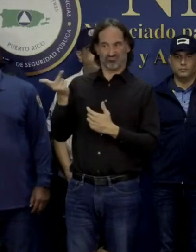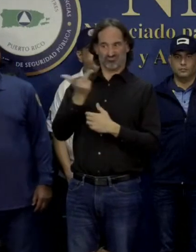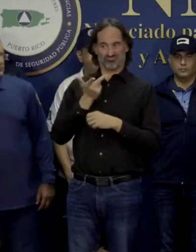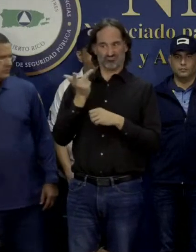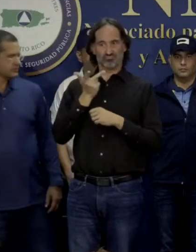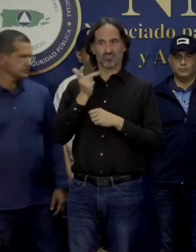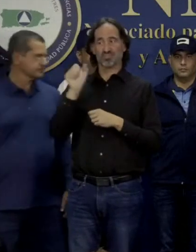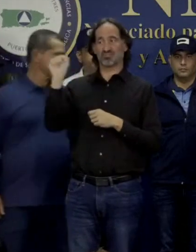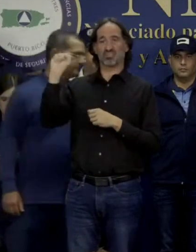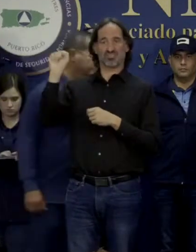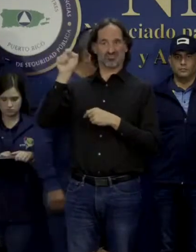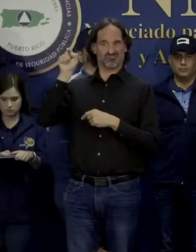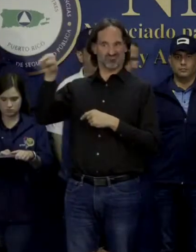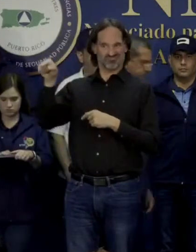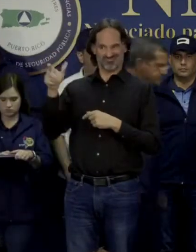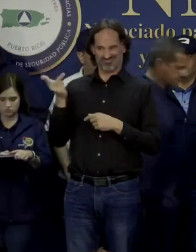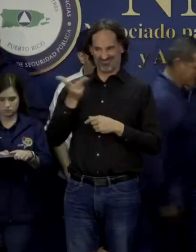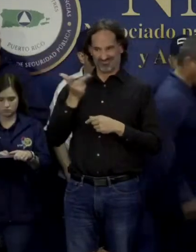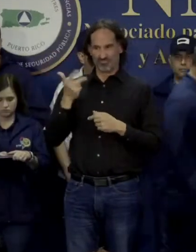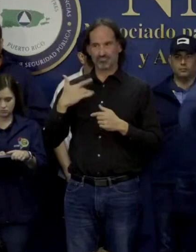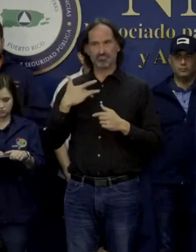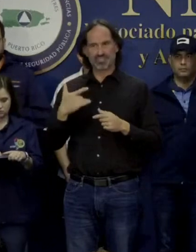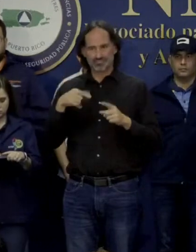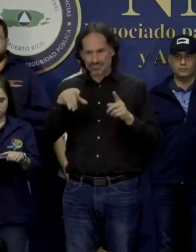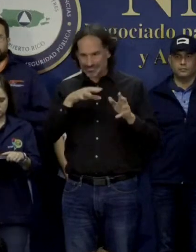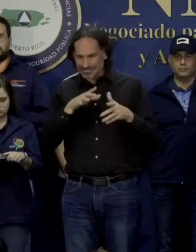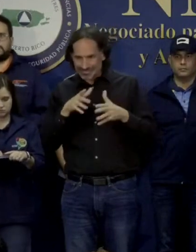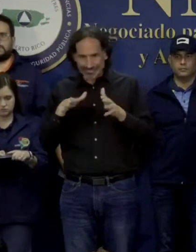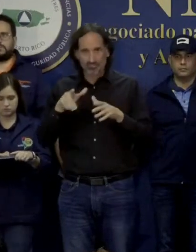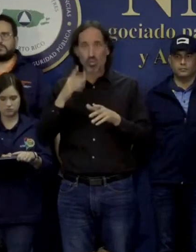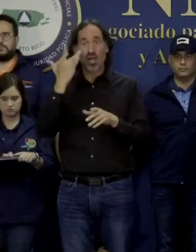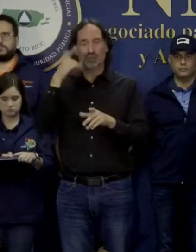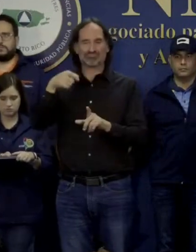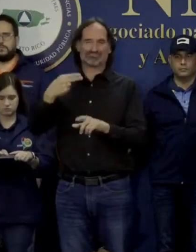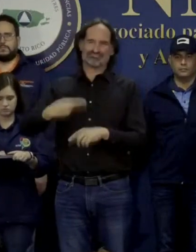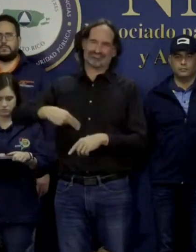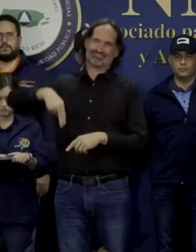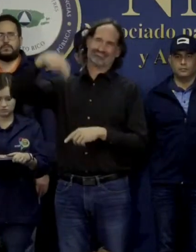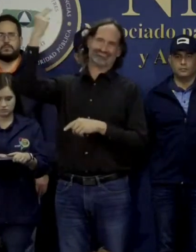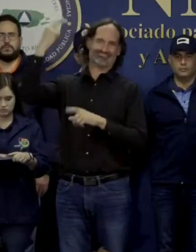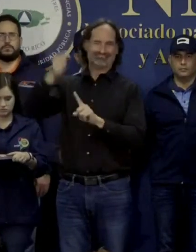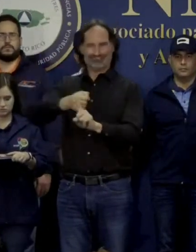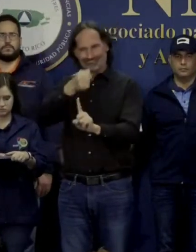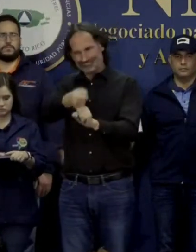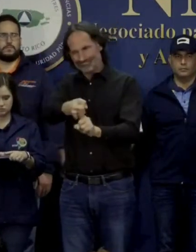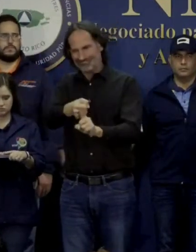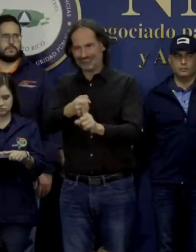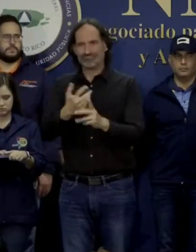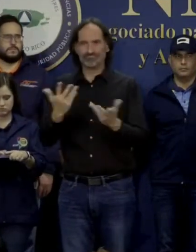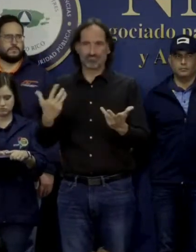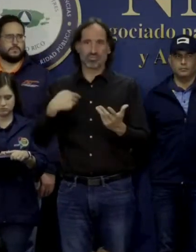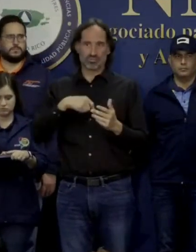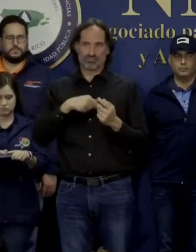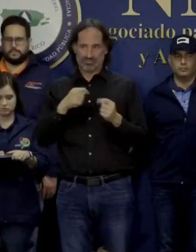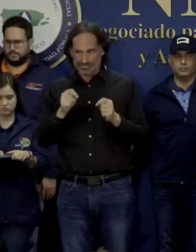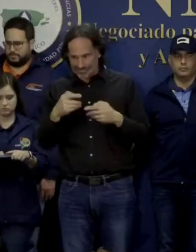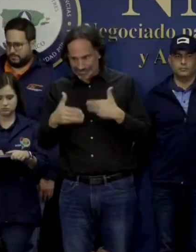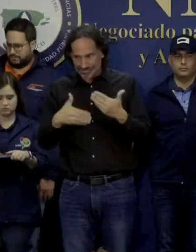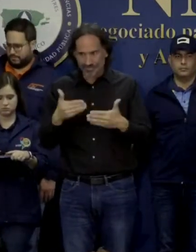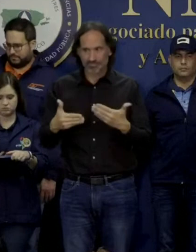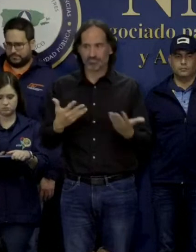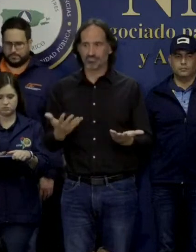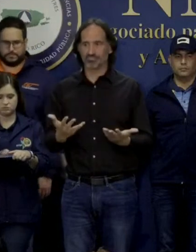dado donde el impacto fue el mayor conforme a la información que teníamos. Cuando llamó a la alcaldesa Carolyn Bonilla, pues